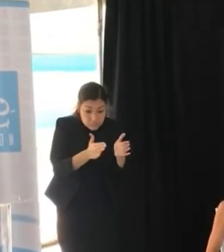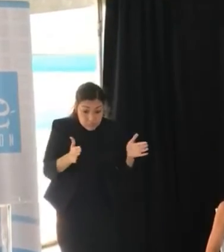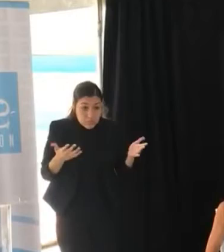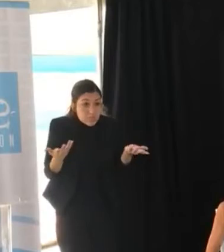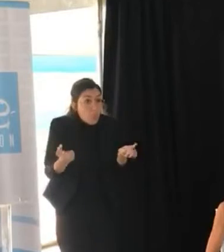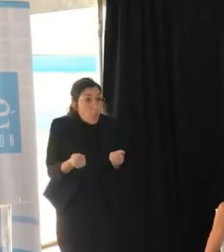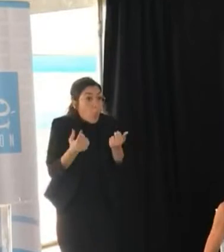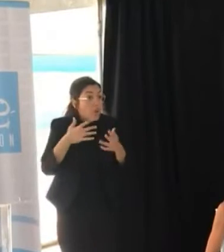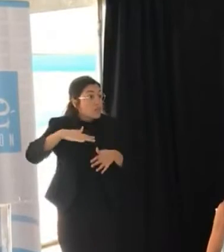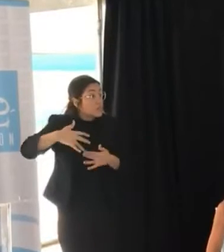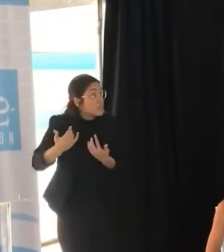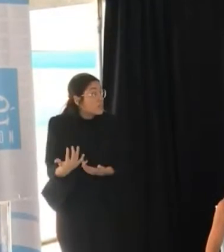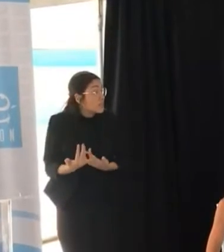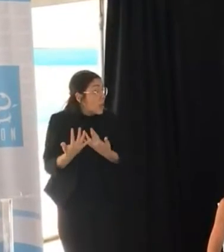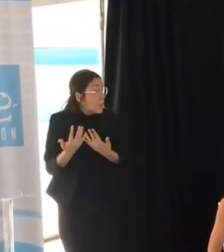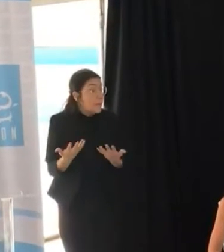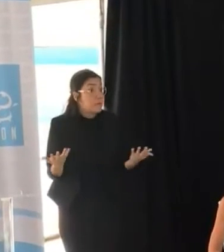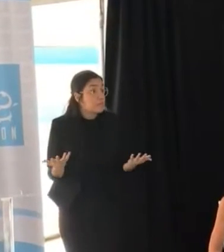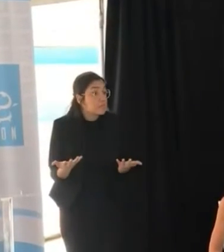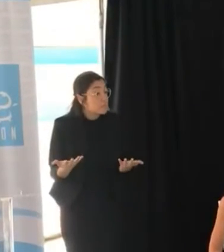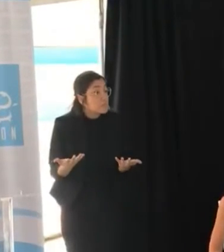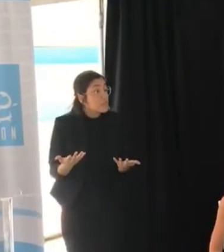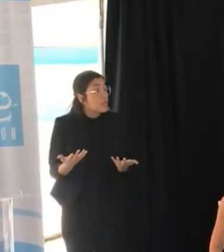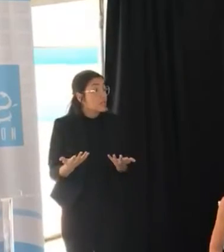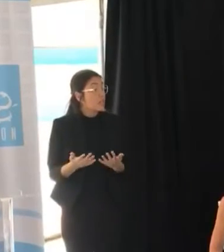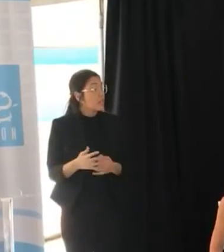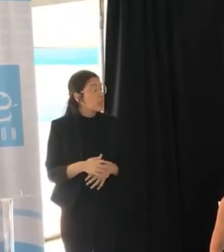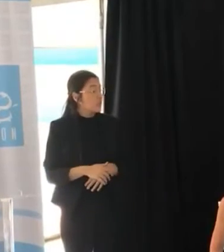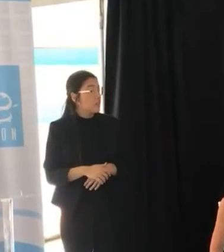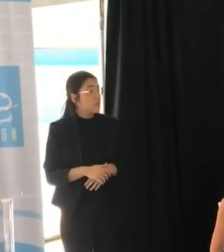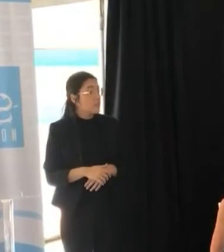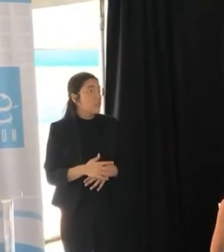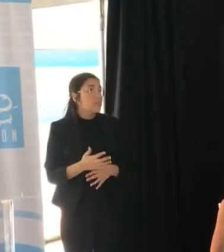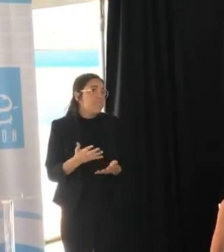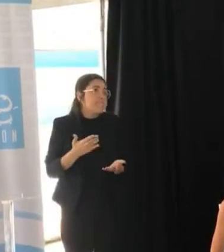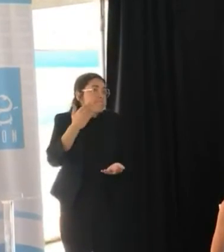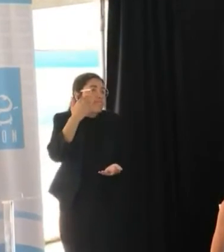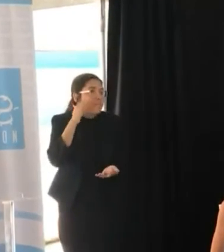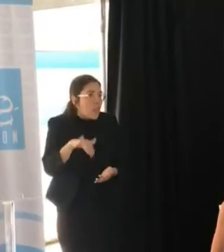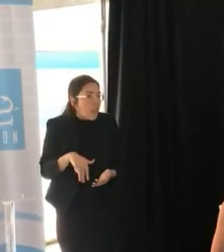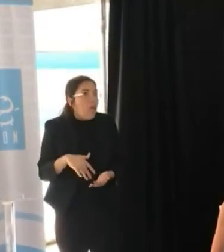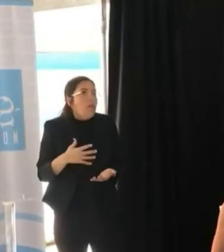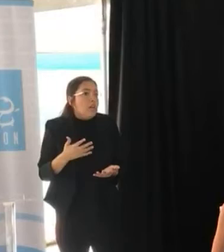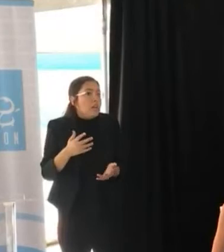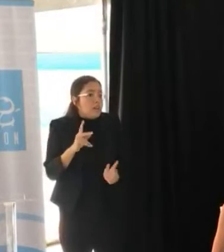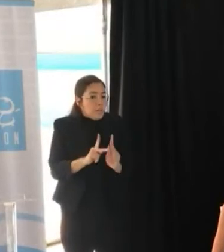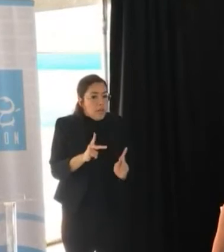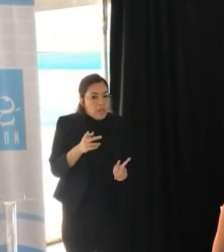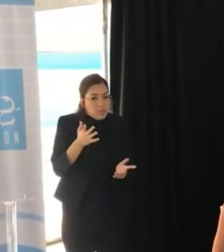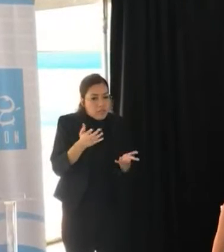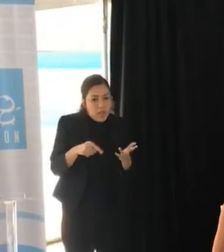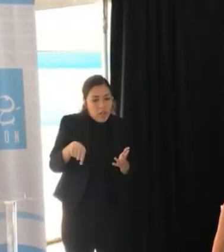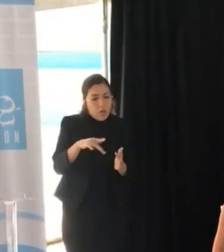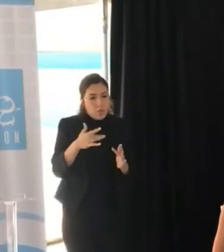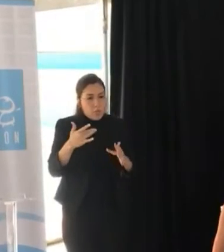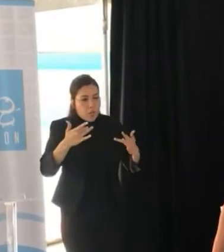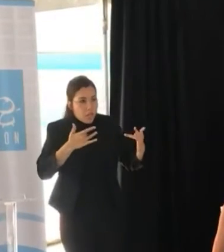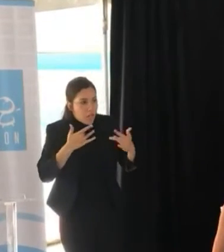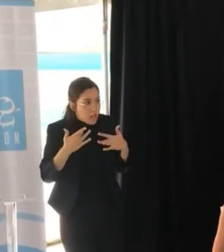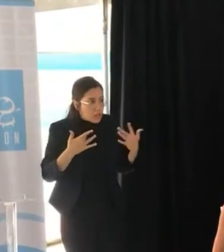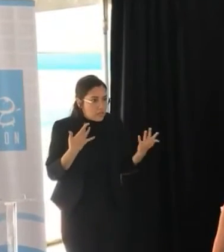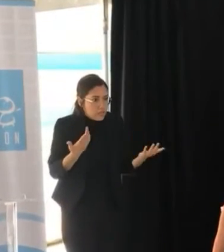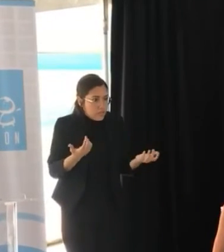y se puede administrar, y la gente quizá en esa ¿verdad?, circunstancia de la duda de la segunda dosis necesita saber cuánto